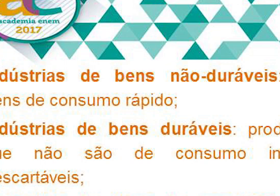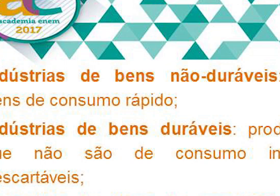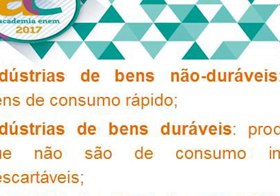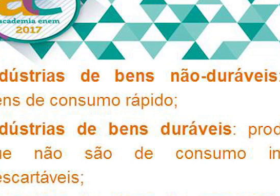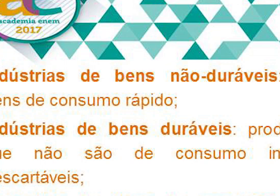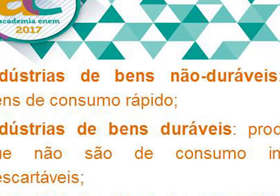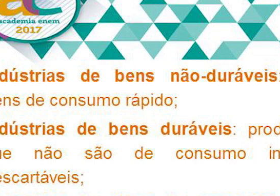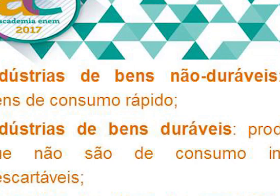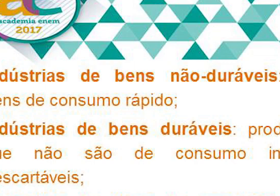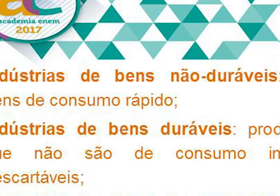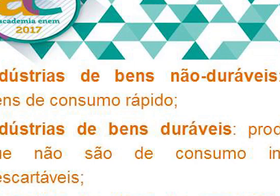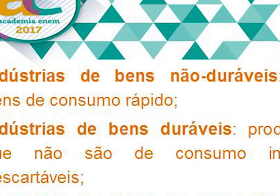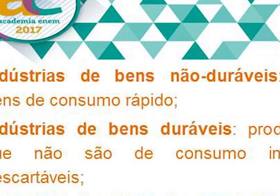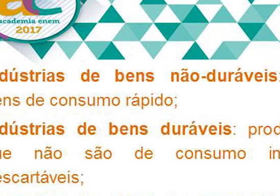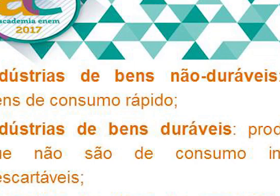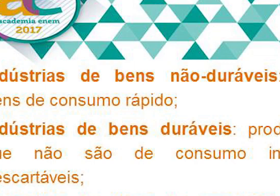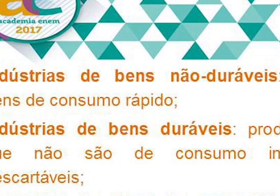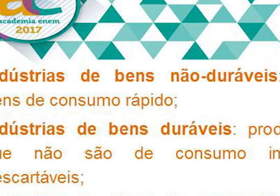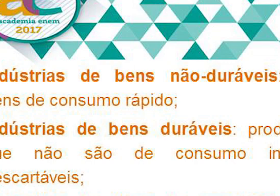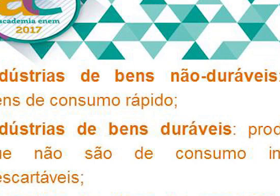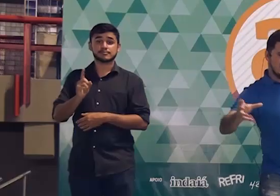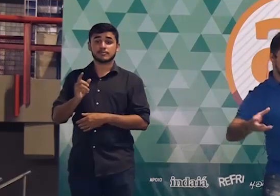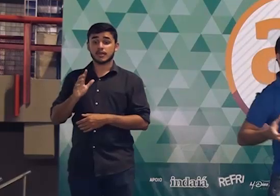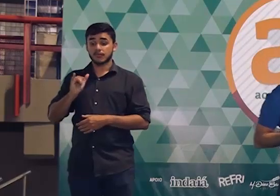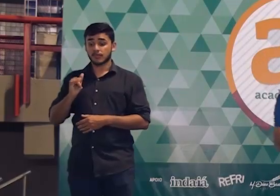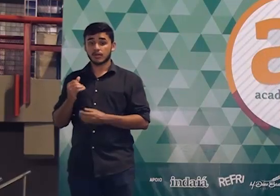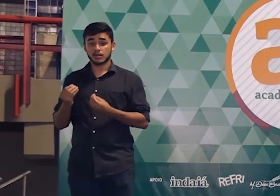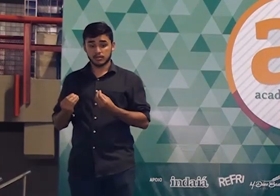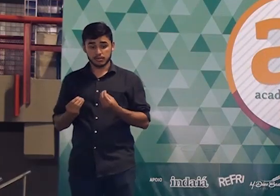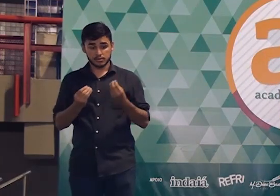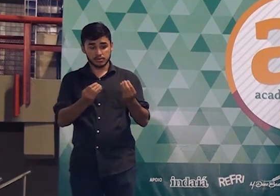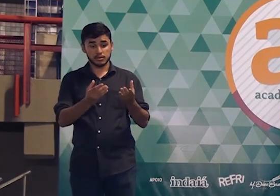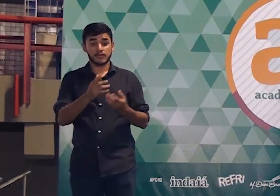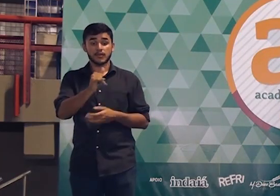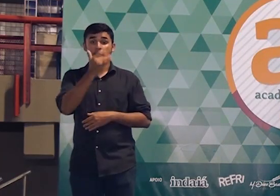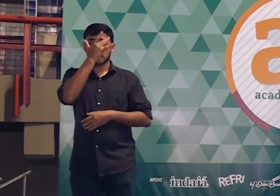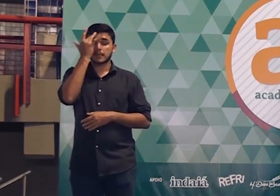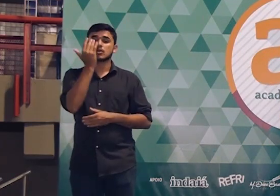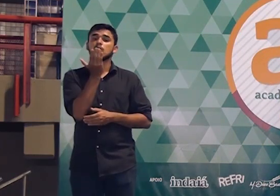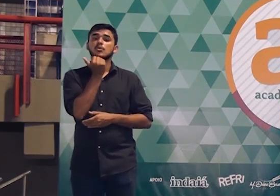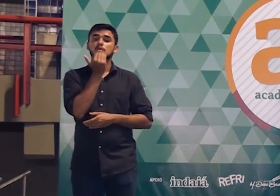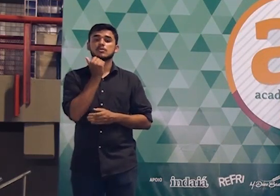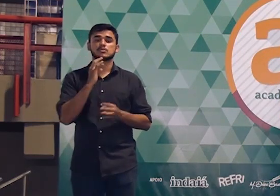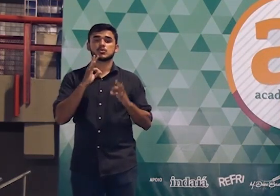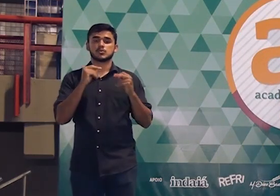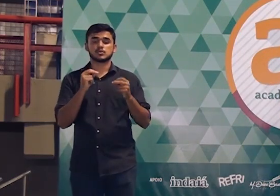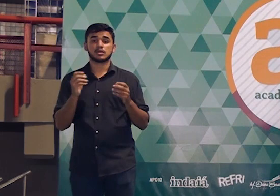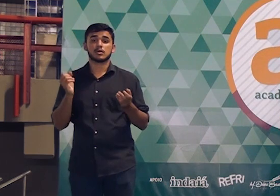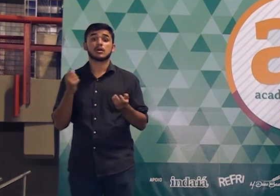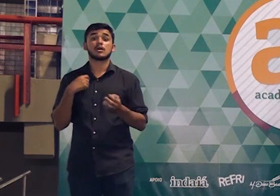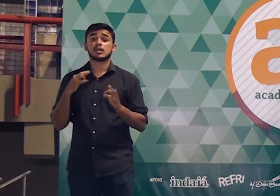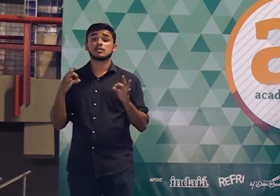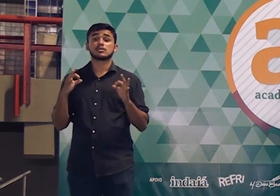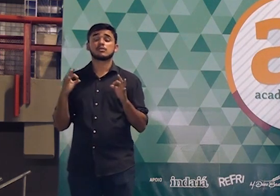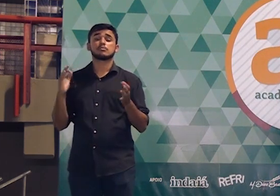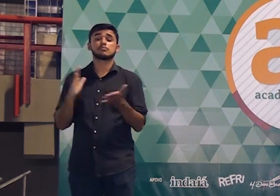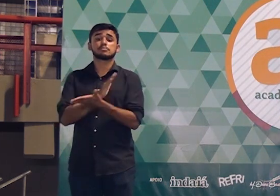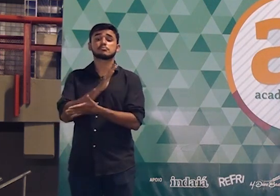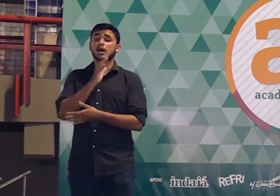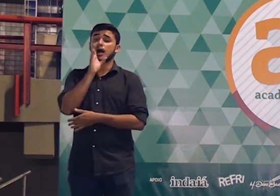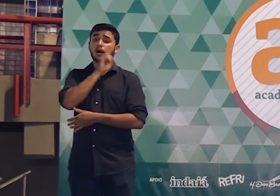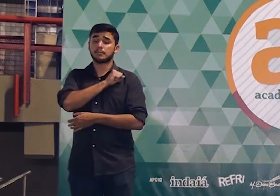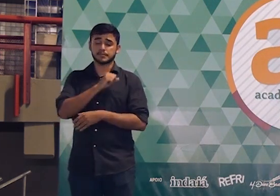bem durável? Não dá tempo, né? Você entrega direto para o consumidor, ora, vai comer bem